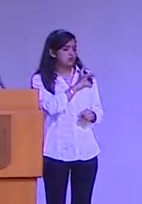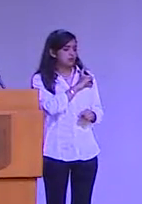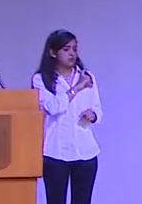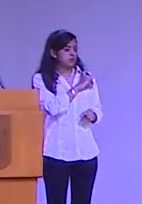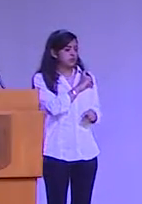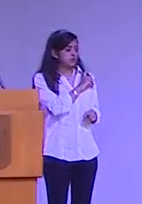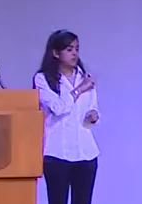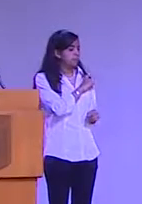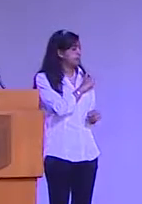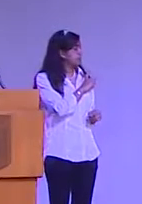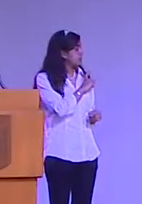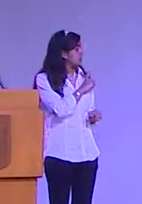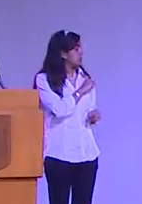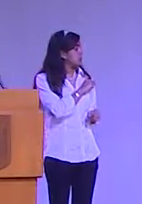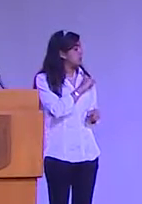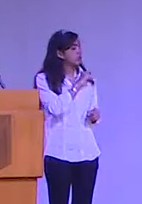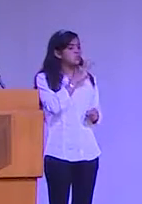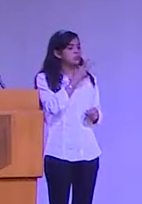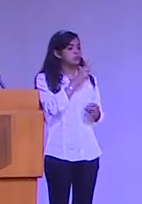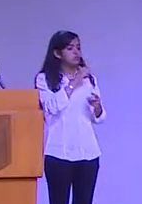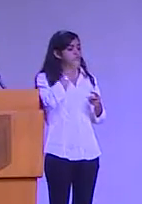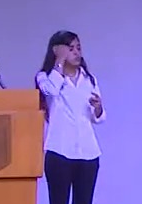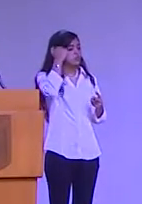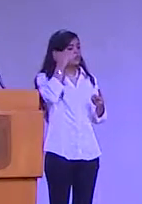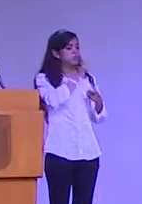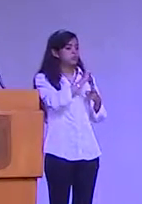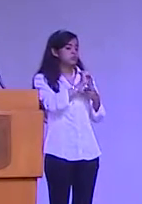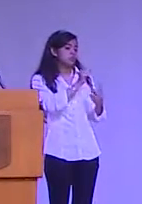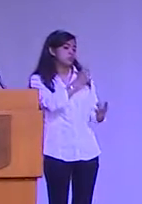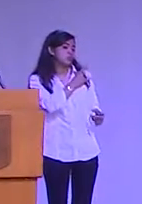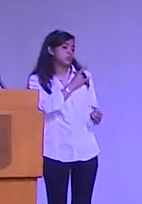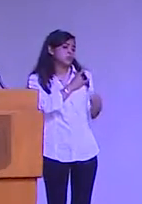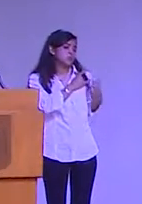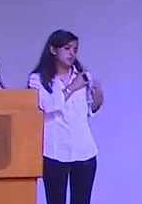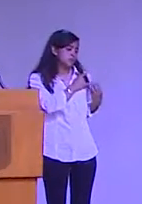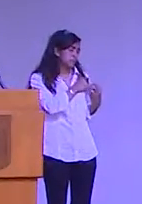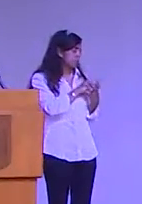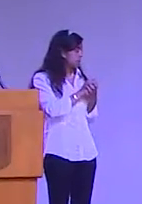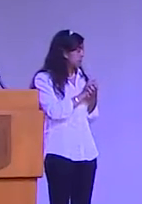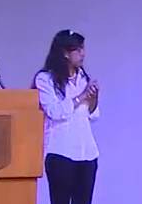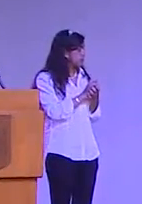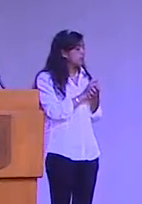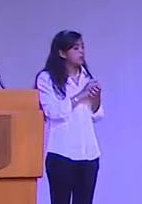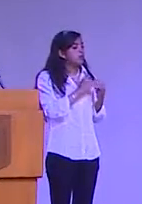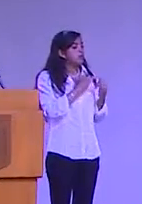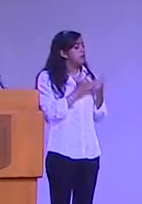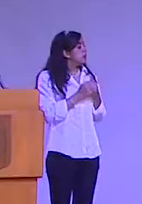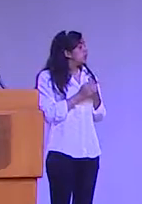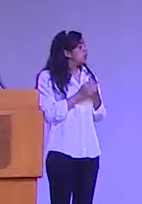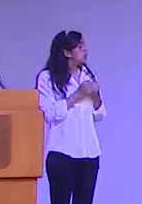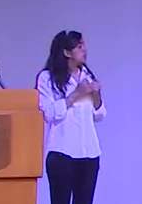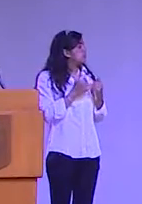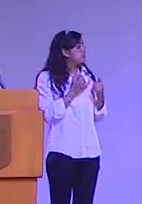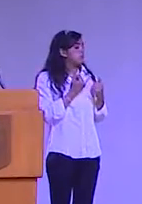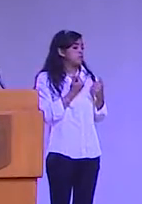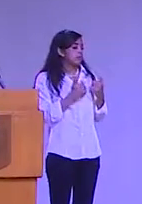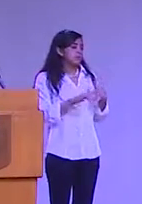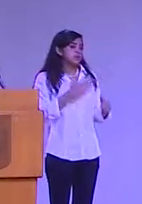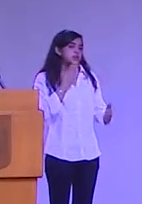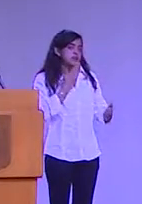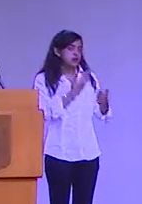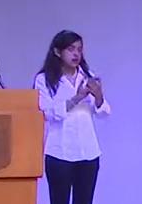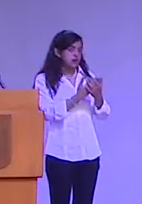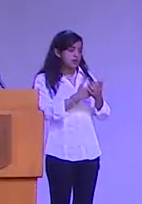Teresa Porrero de la Universidad Pedagógica Nacional. Finalmente, agradecemos la colaboración de las directivas del Colegio